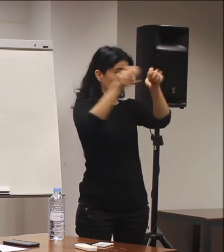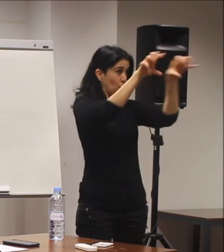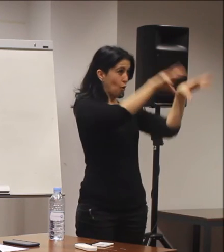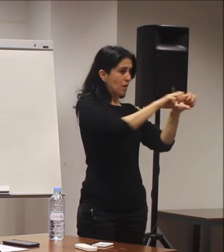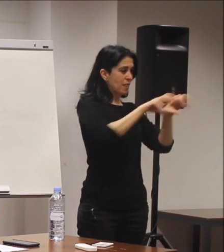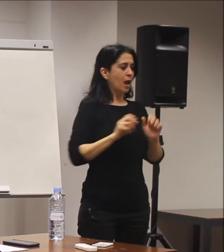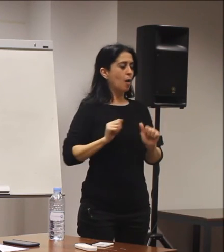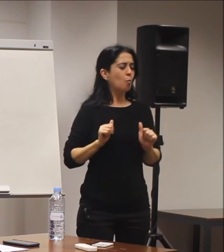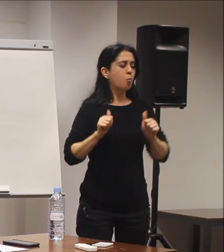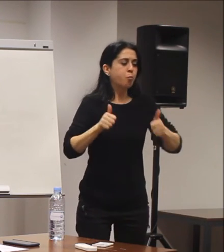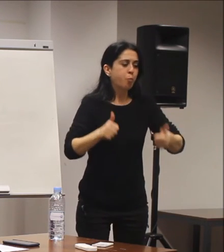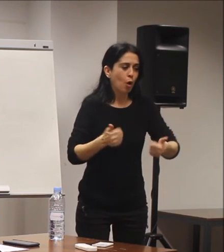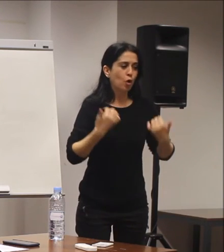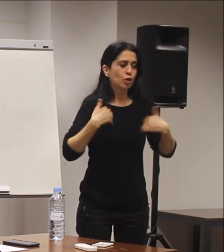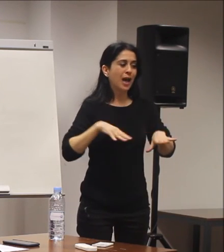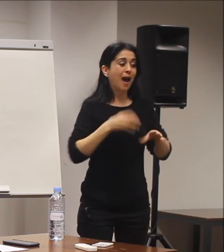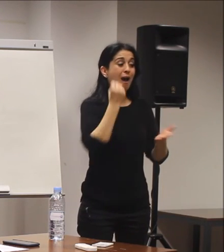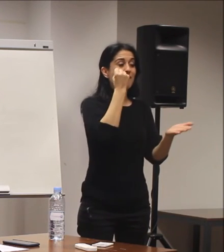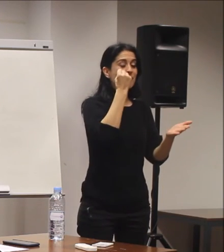ganar incluso